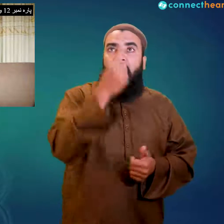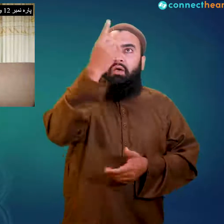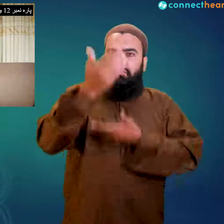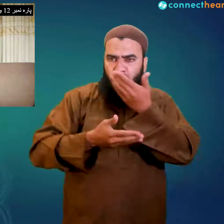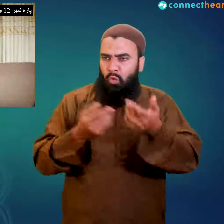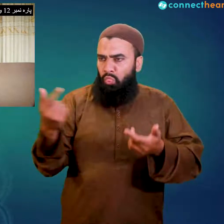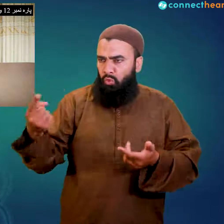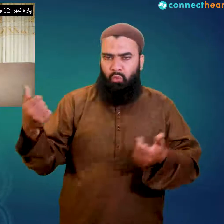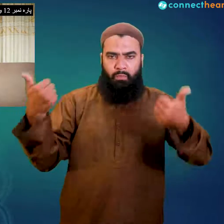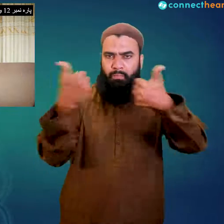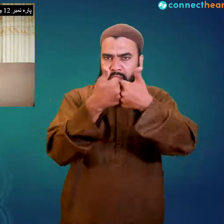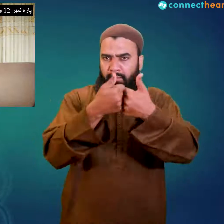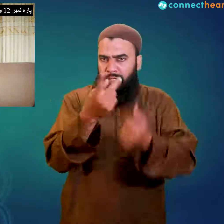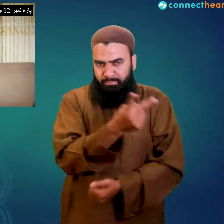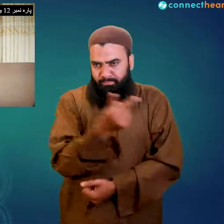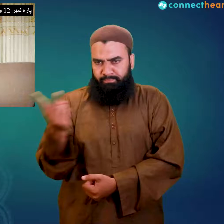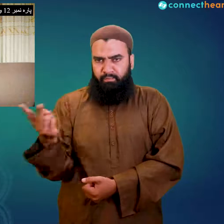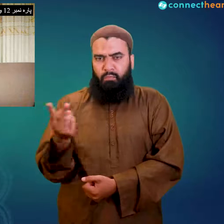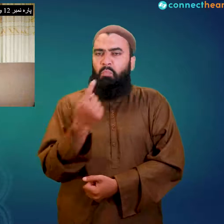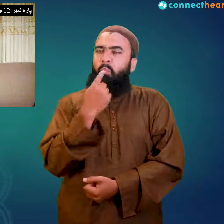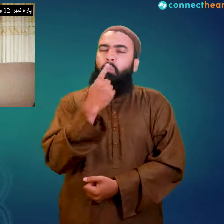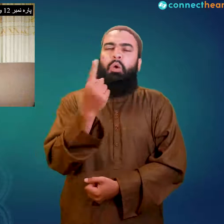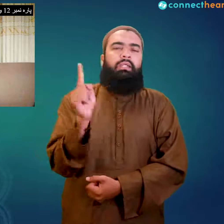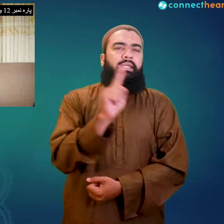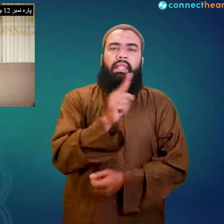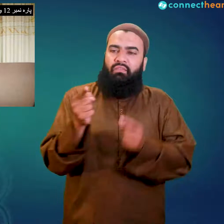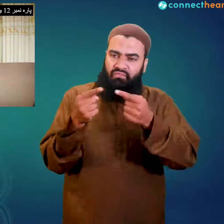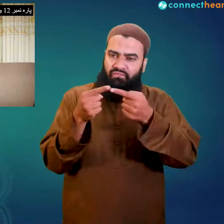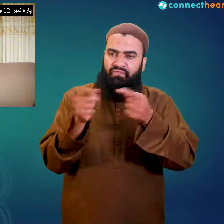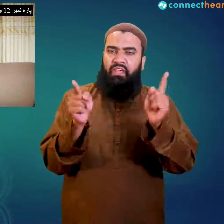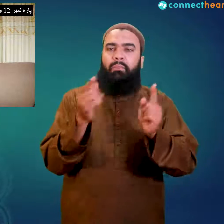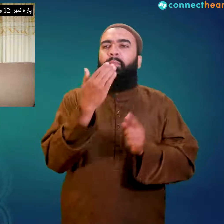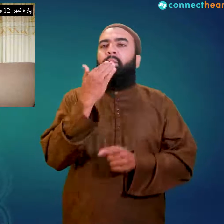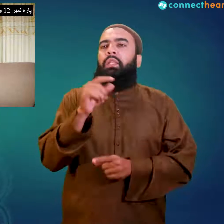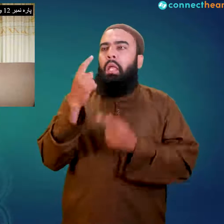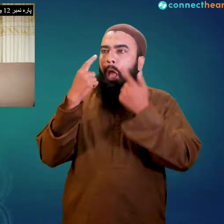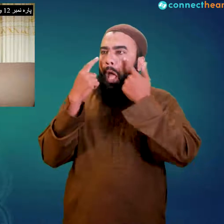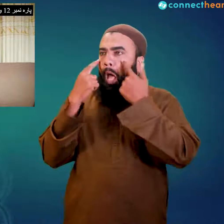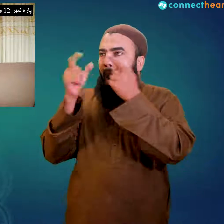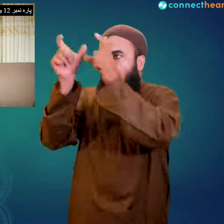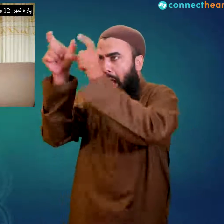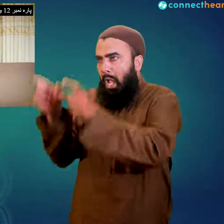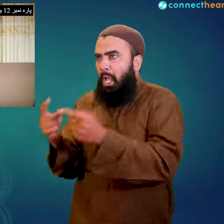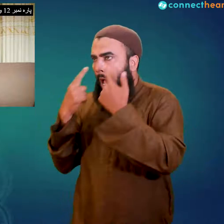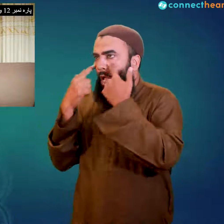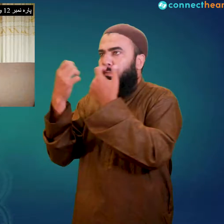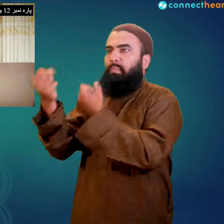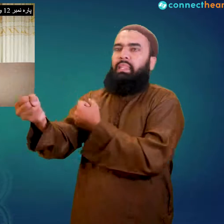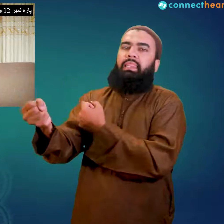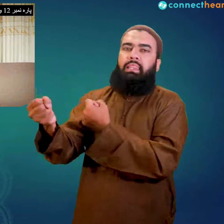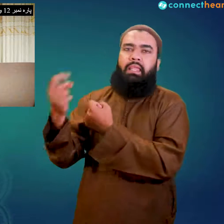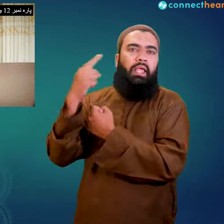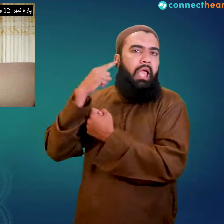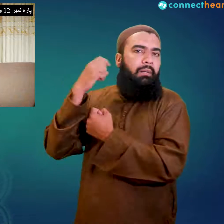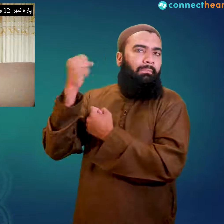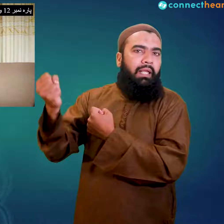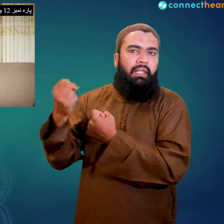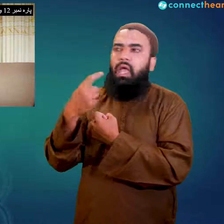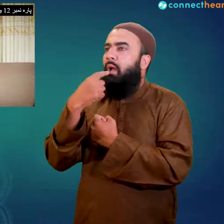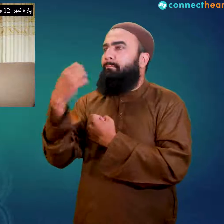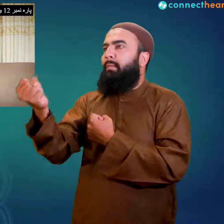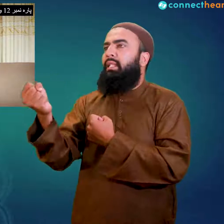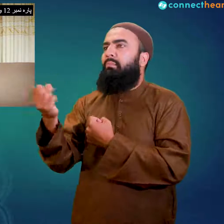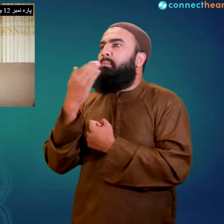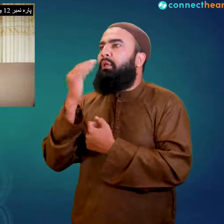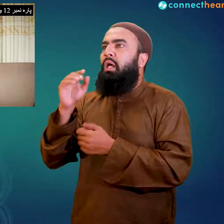دونوں برابر ہو سکتے ہیں؟ یعنی جس طرح اندھا اور بہرا نہ کچھ سنتا ہے نہ کچھ دیکھتا ہے،